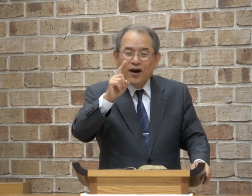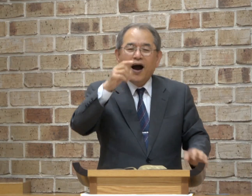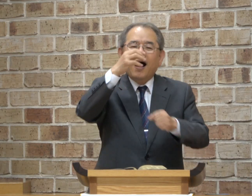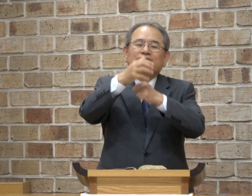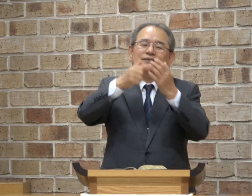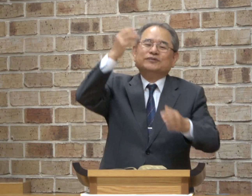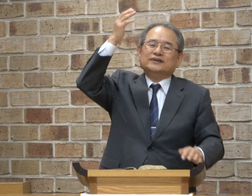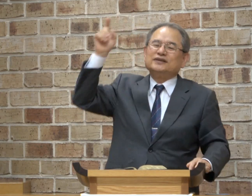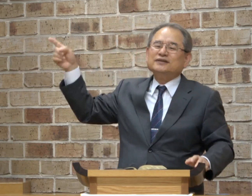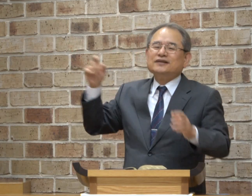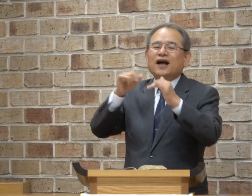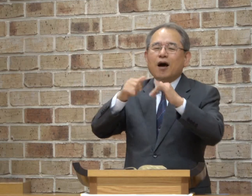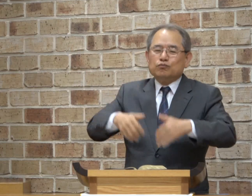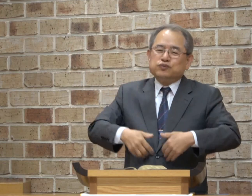그가 유명한 사람이 된 것은